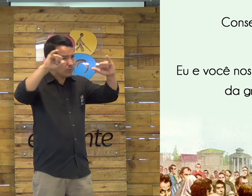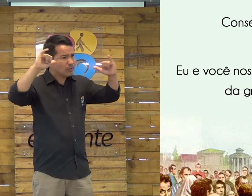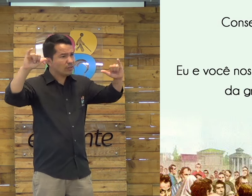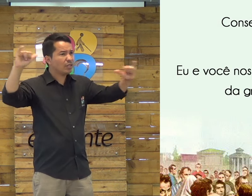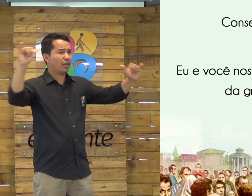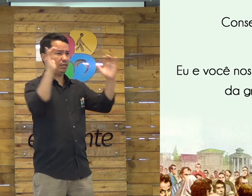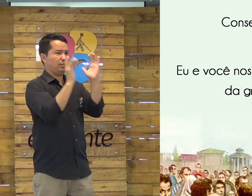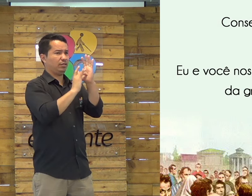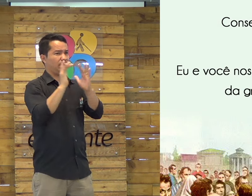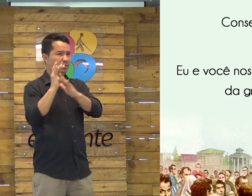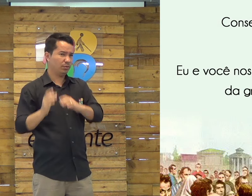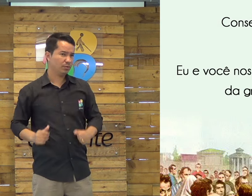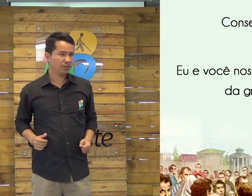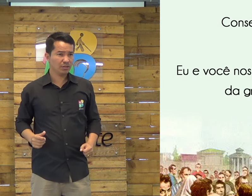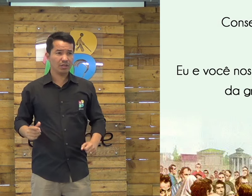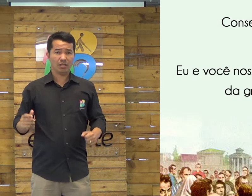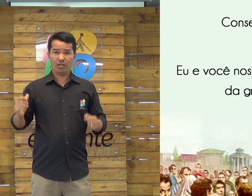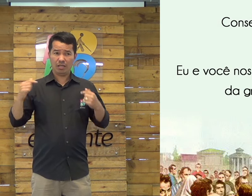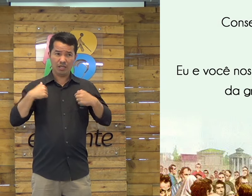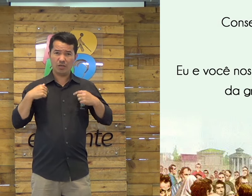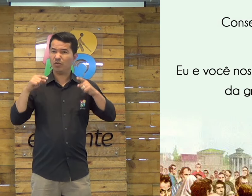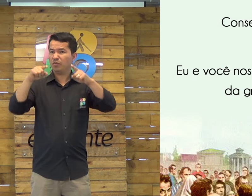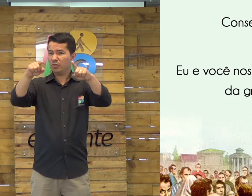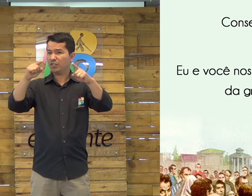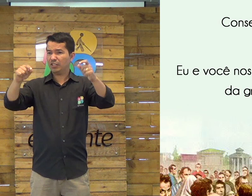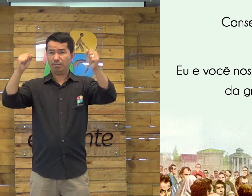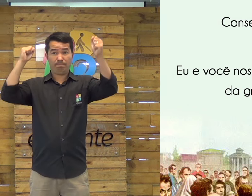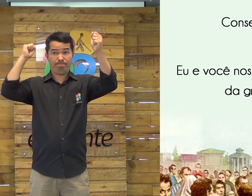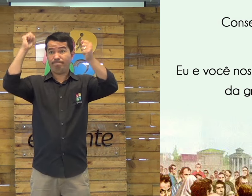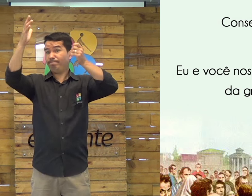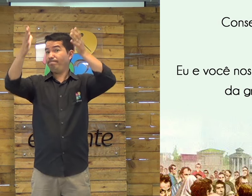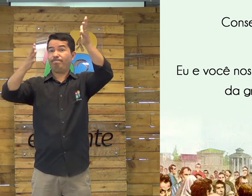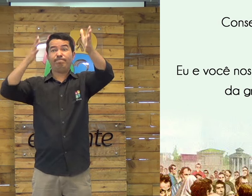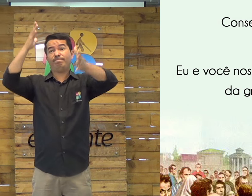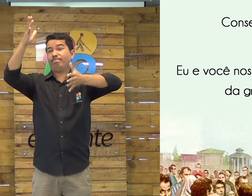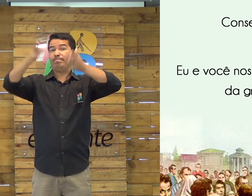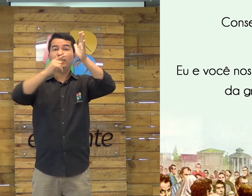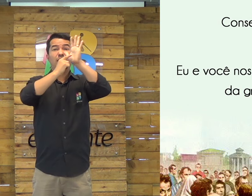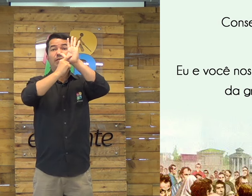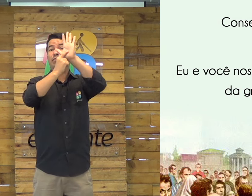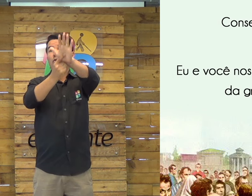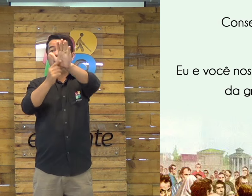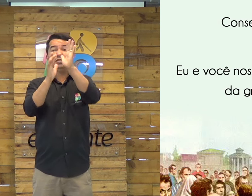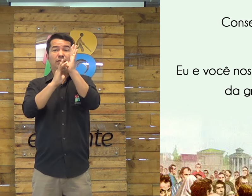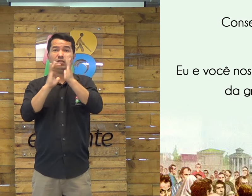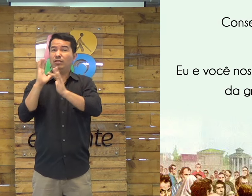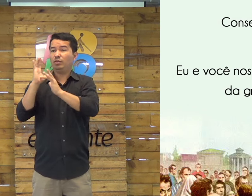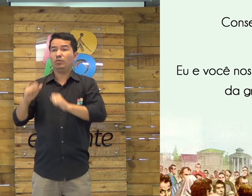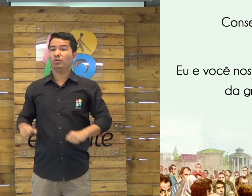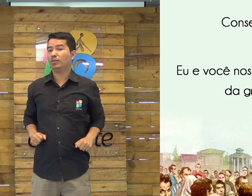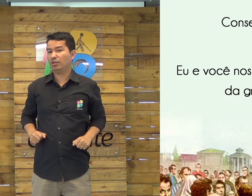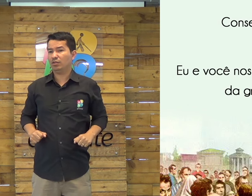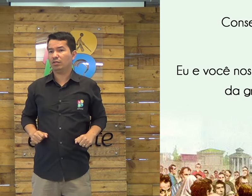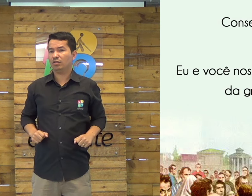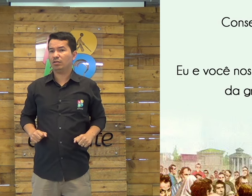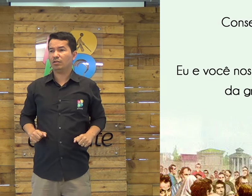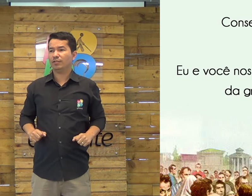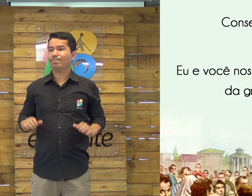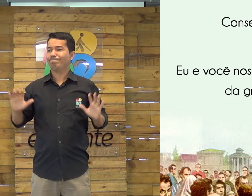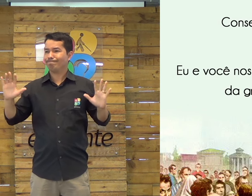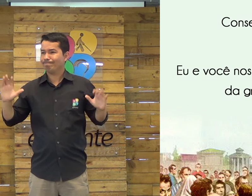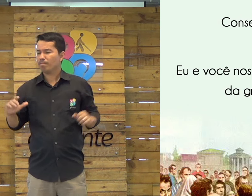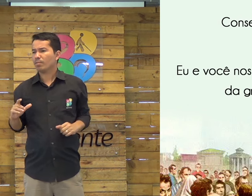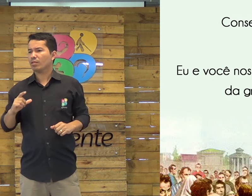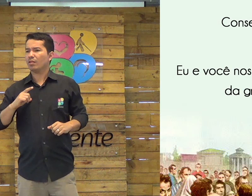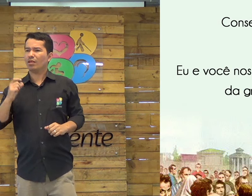Eu e você, nós podemos falar de Jesus. Eu e você podemos sinalizar, apresentar